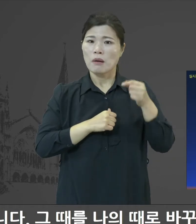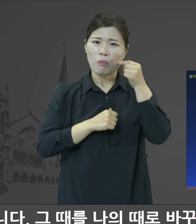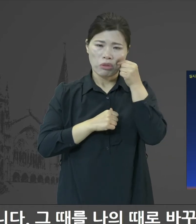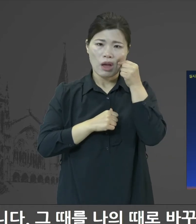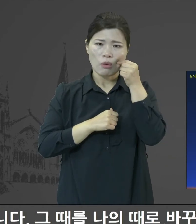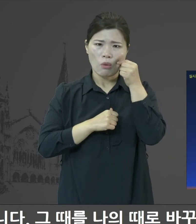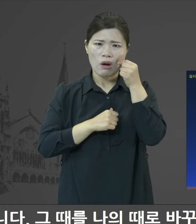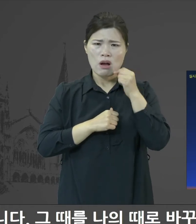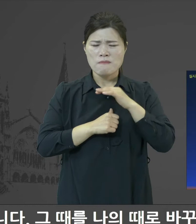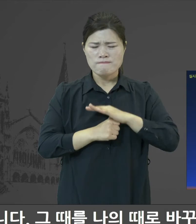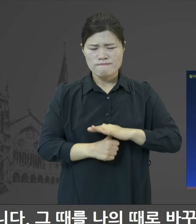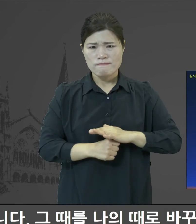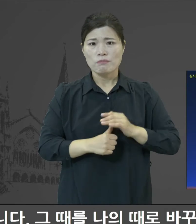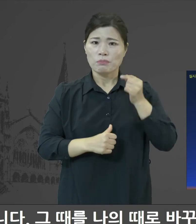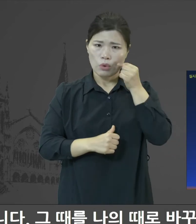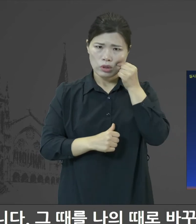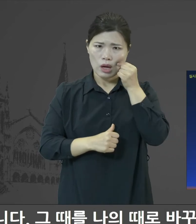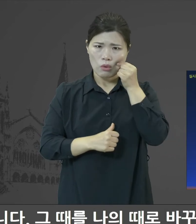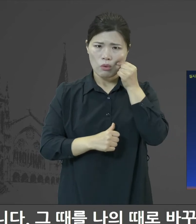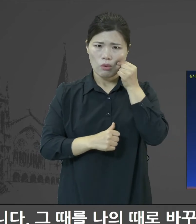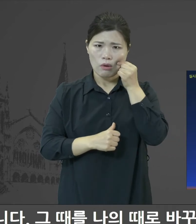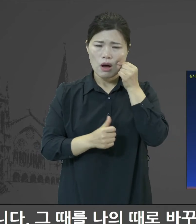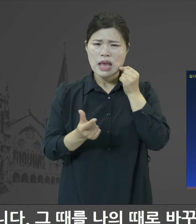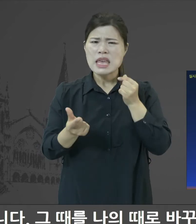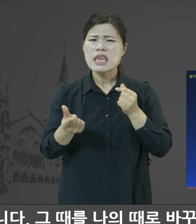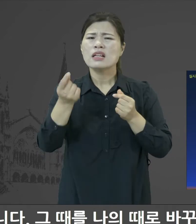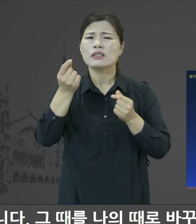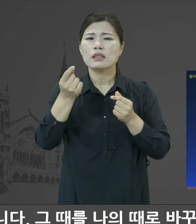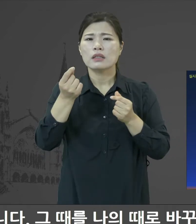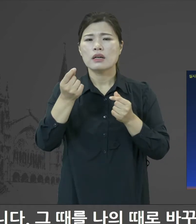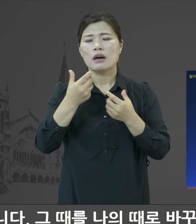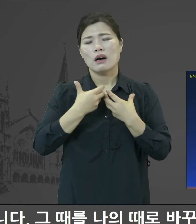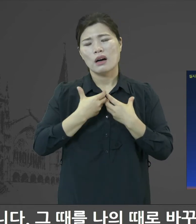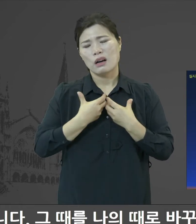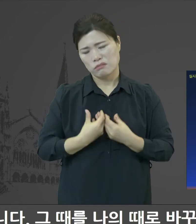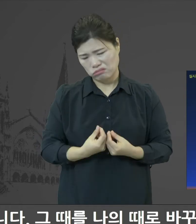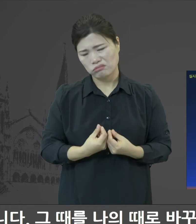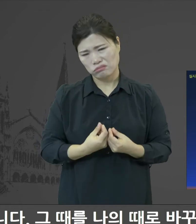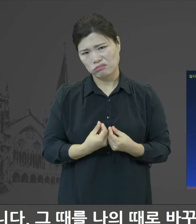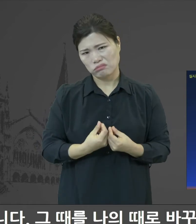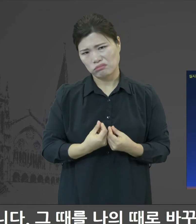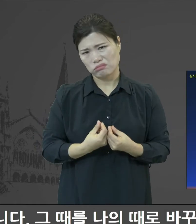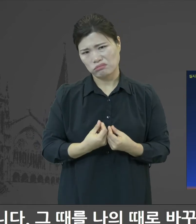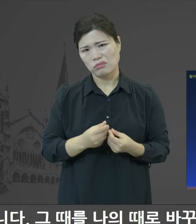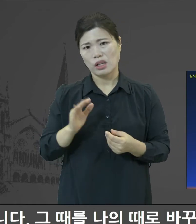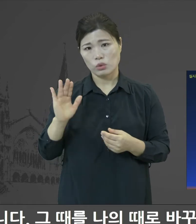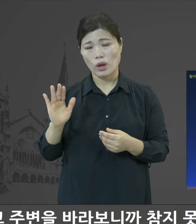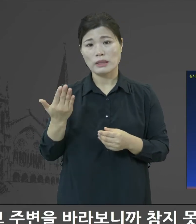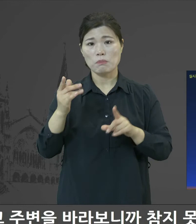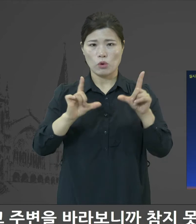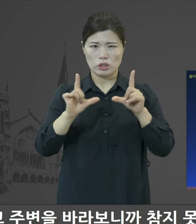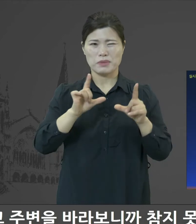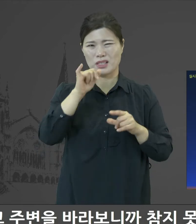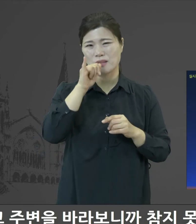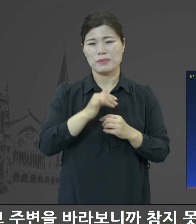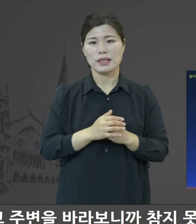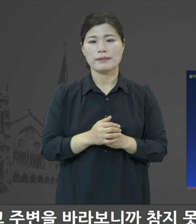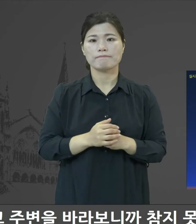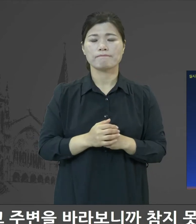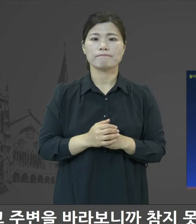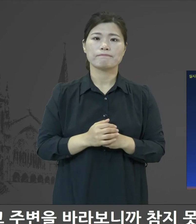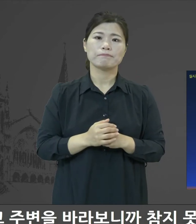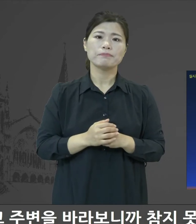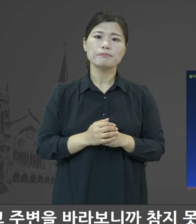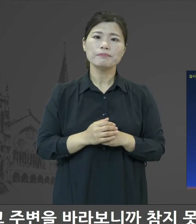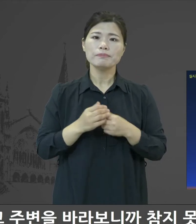그 견디지 못하고 조금 더 일찍 주저앉는 모습이 낙심의 모습이라고 할 수 있는 거죠. 그래서